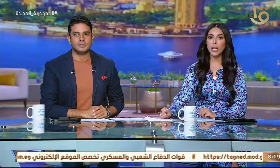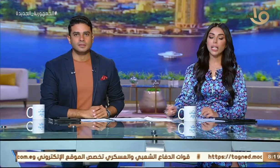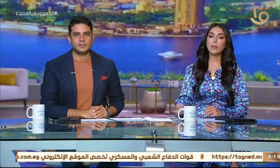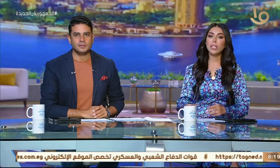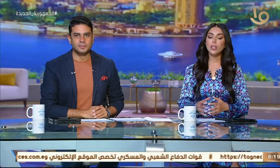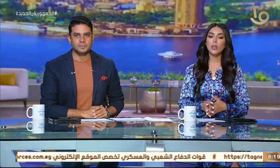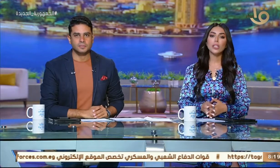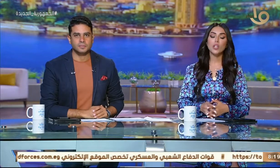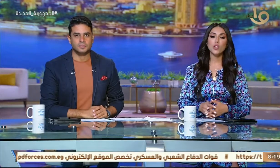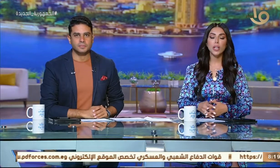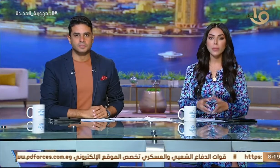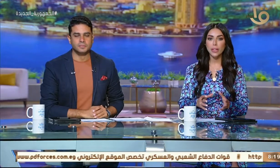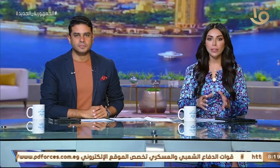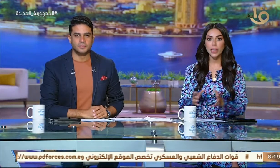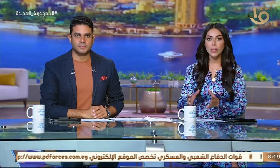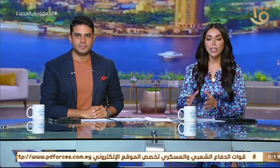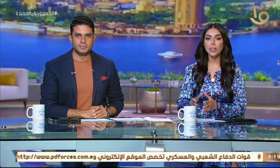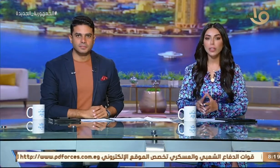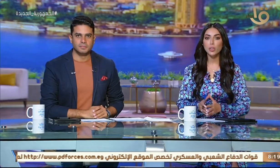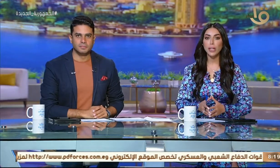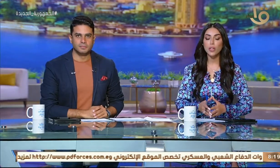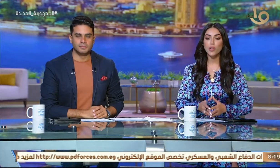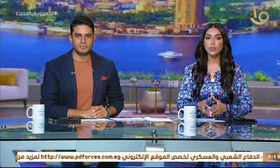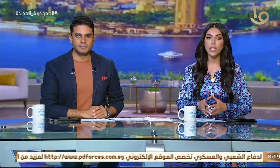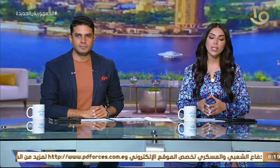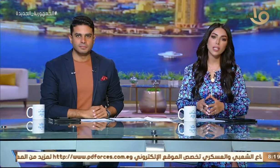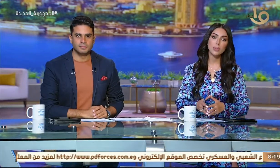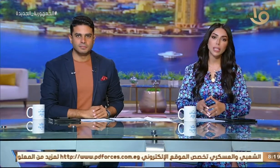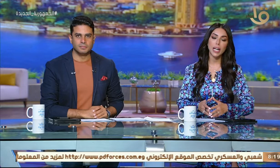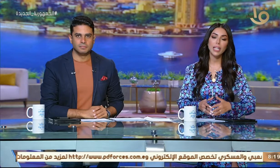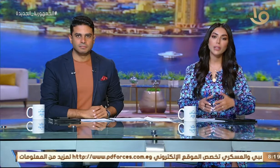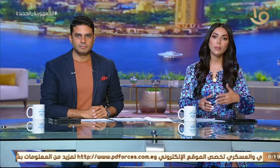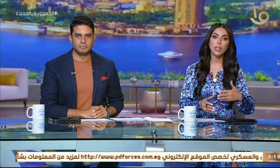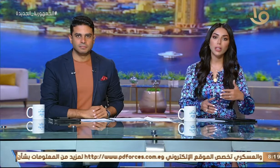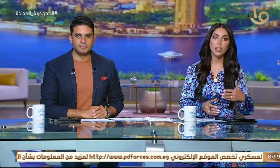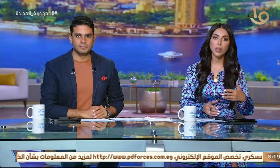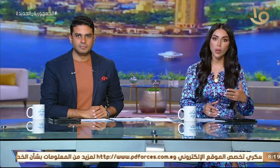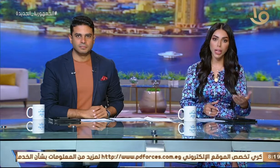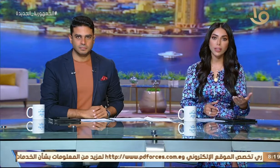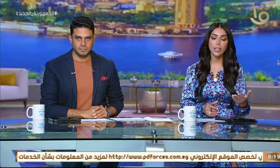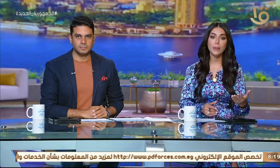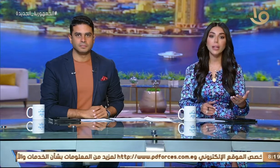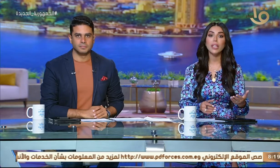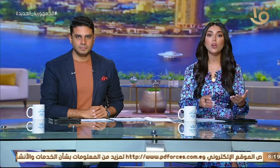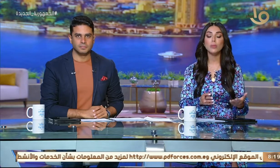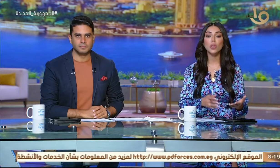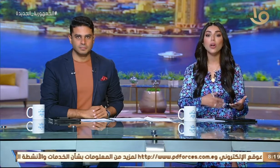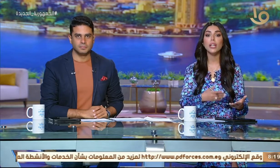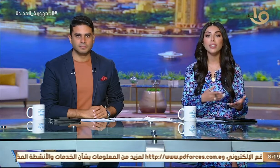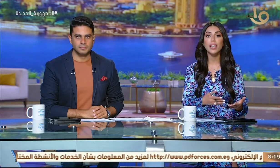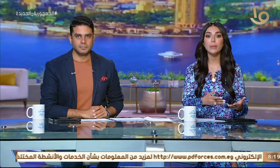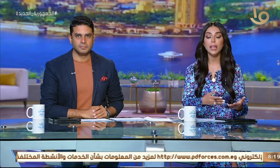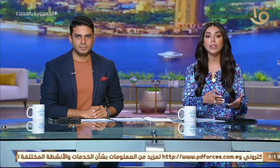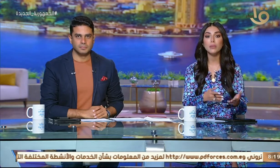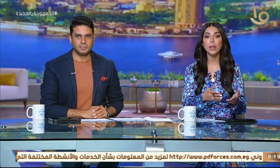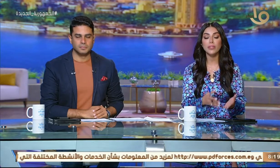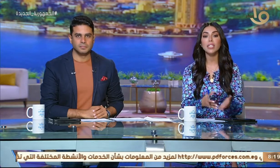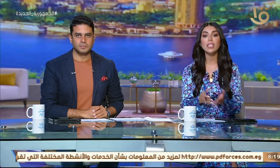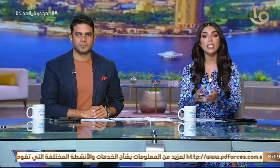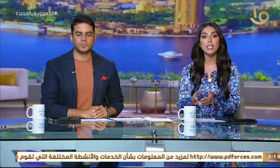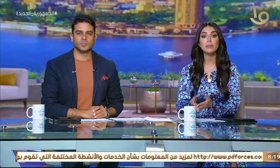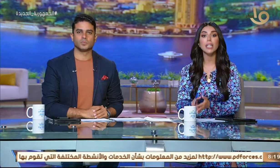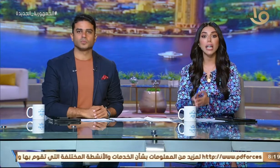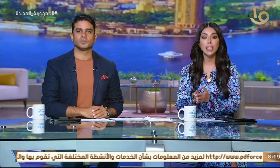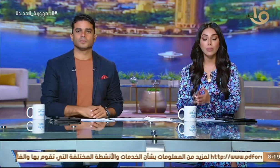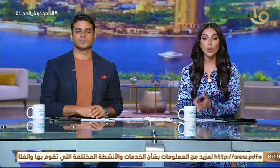بمناسبة اليوم العالمي للغة الإشارة، يمكن في الكام سنة اللي فاتوا بقينا نشوف ناس كتير بتتعلم لغات أجنبية، ومن اللغات دي كمان بقى